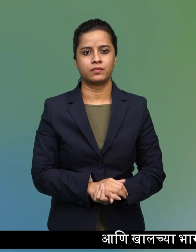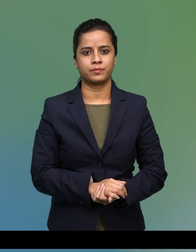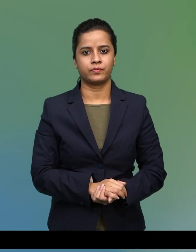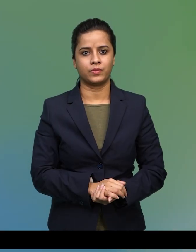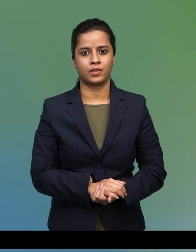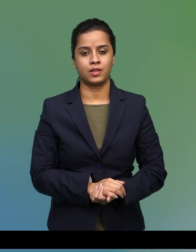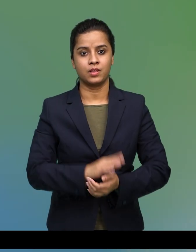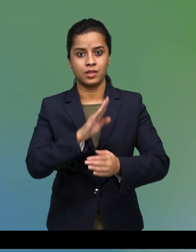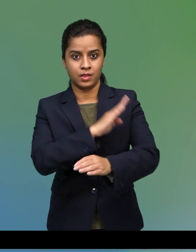डावा अलिंद